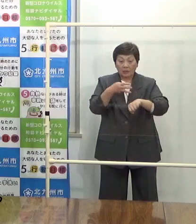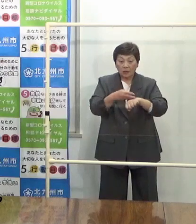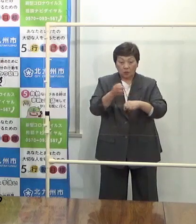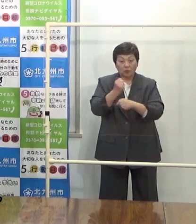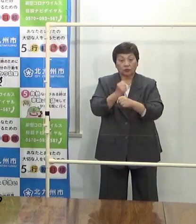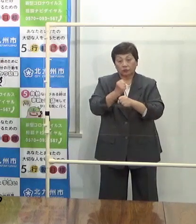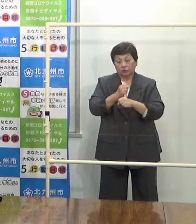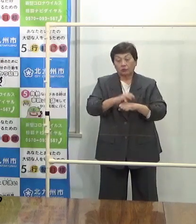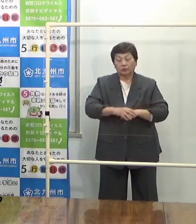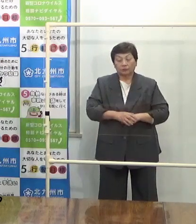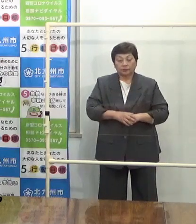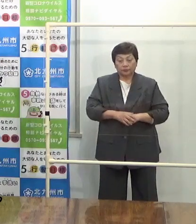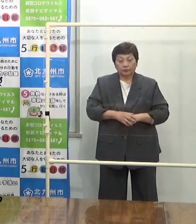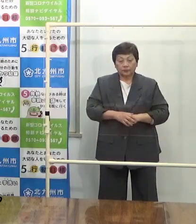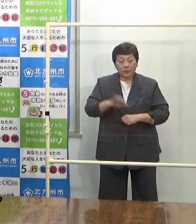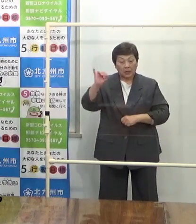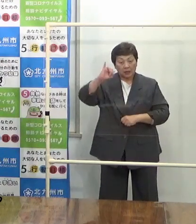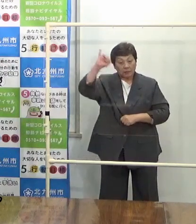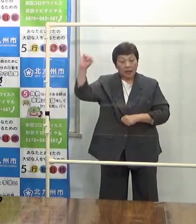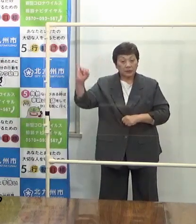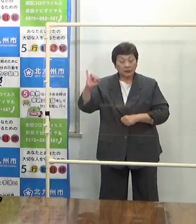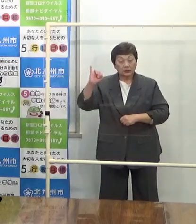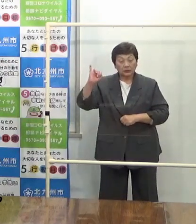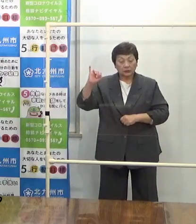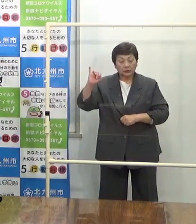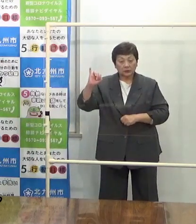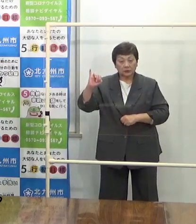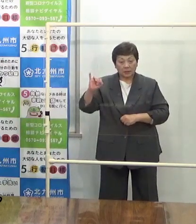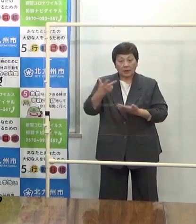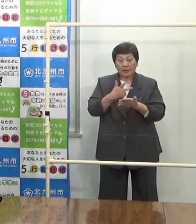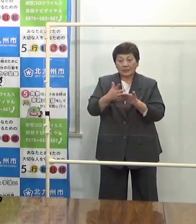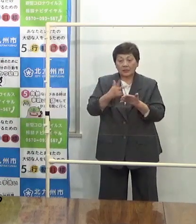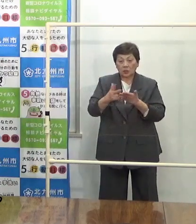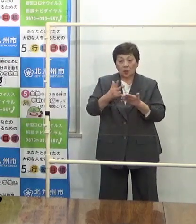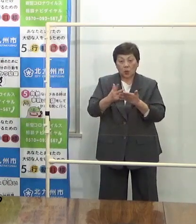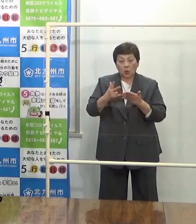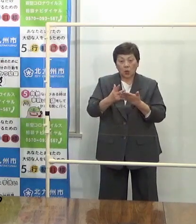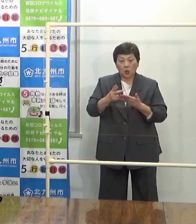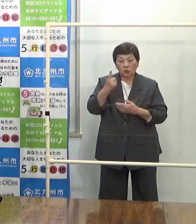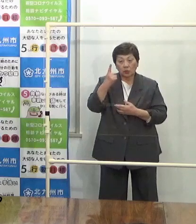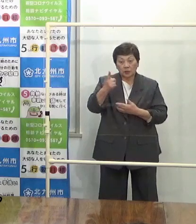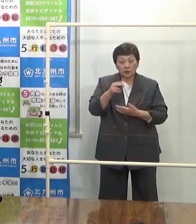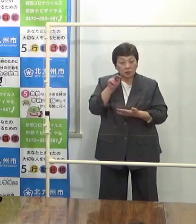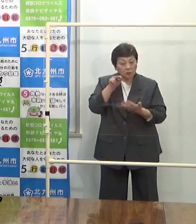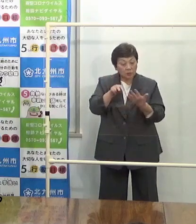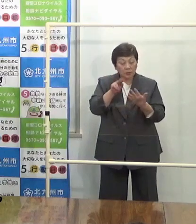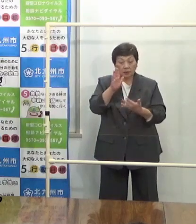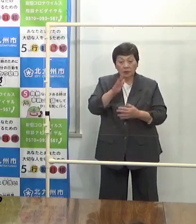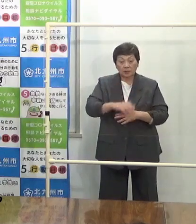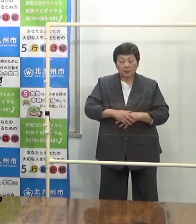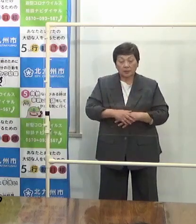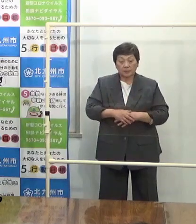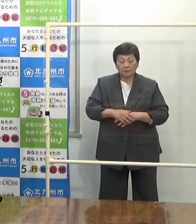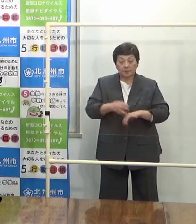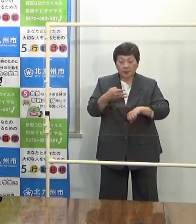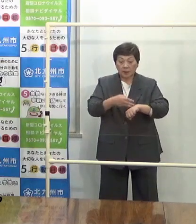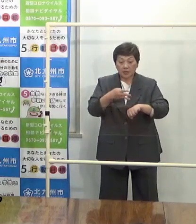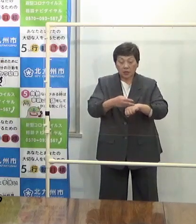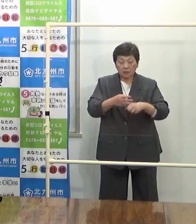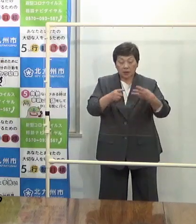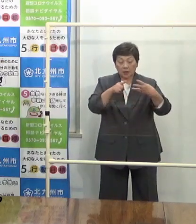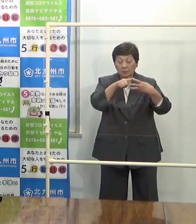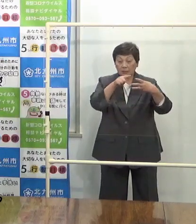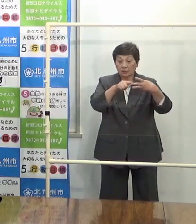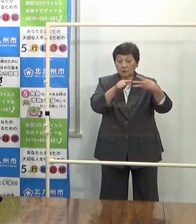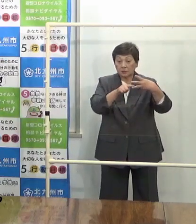。イメージにつきましては別紙1をご参照ください。ロードマップには3つのステップ